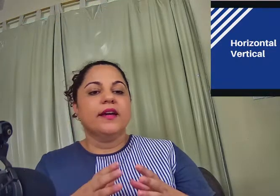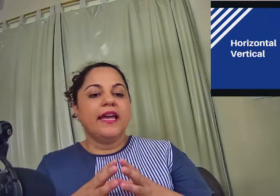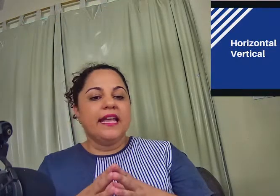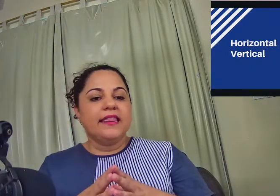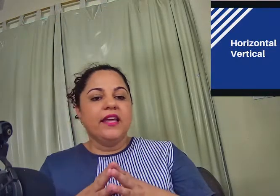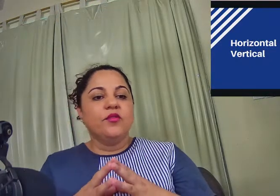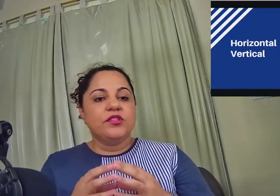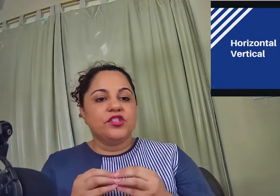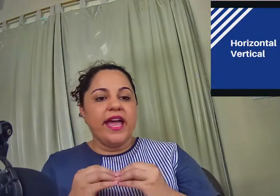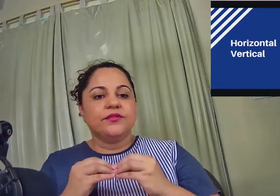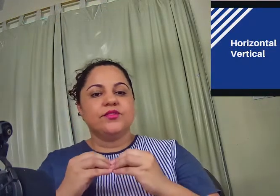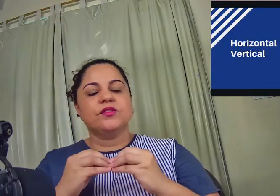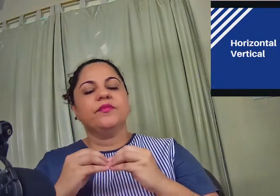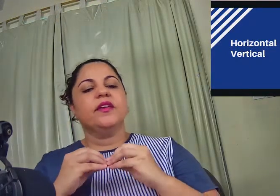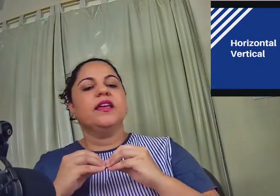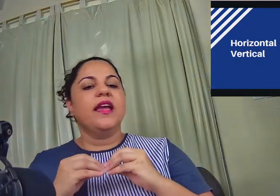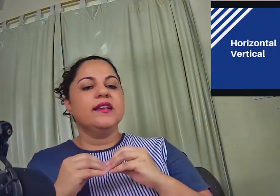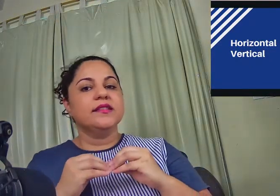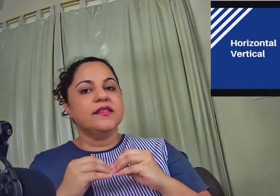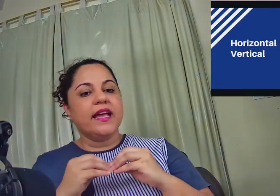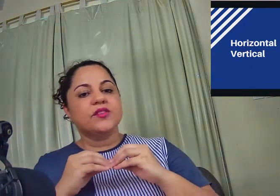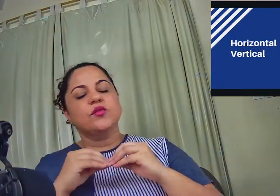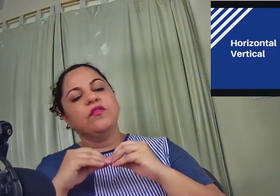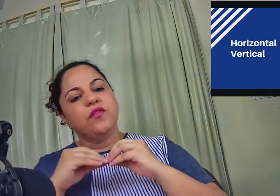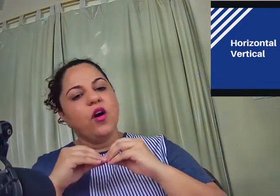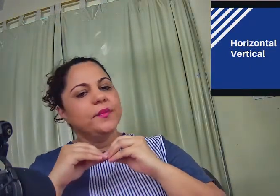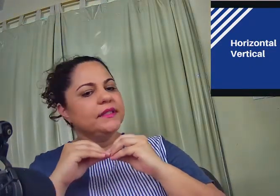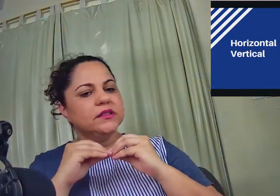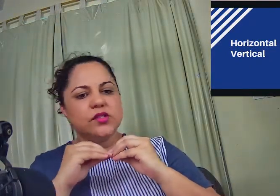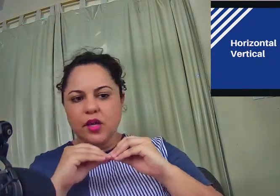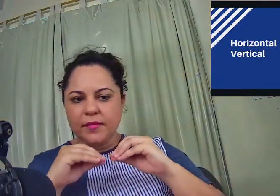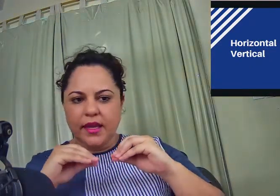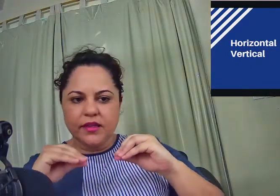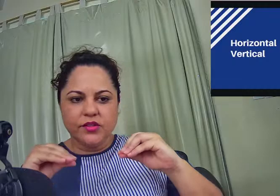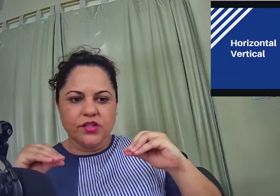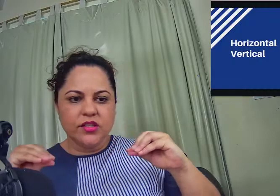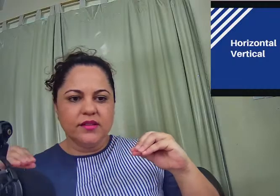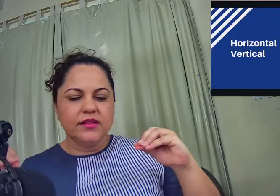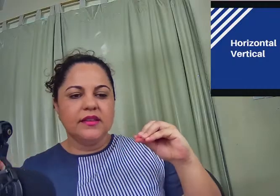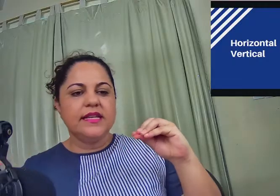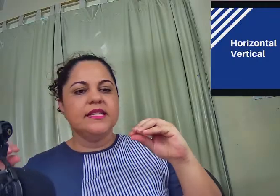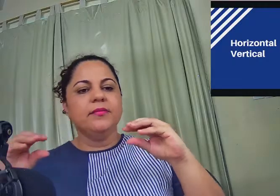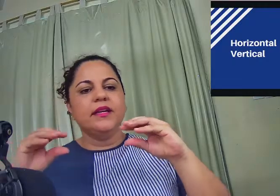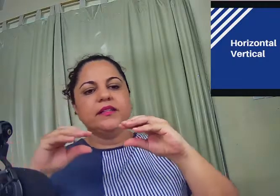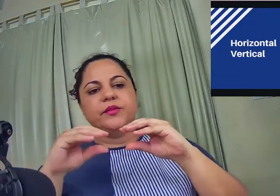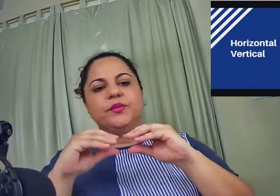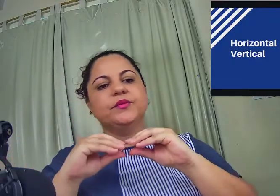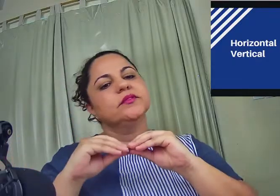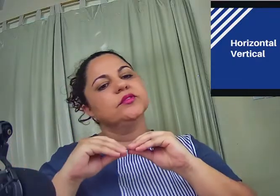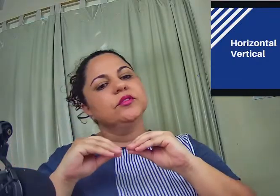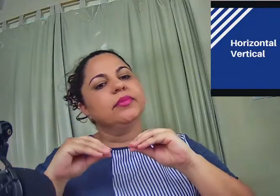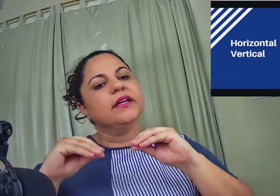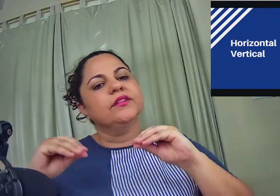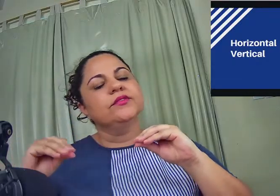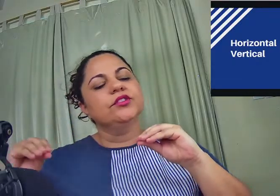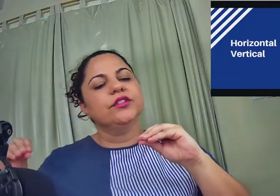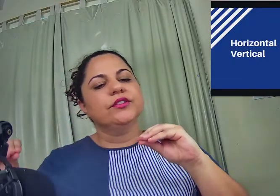Porque tem objetos que eles têm a sua forma somente nesse plano, no plano de